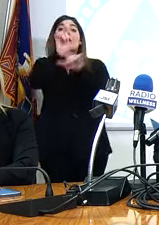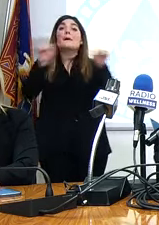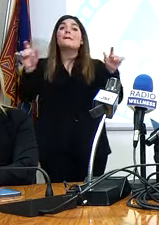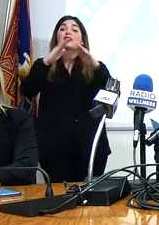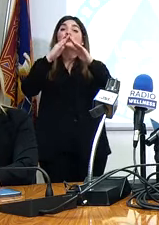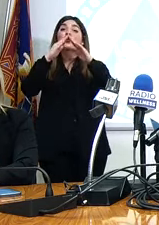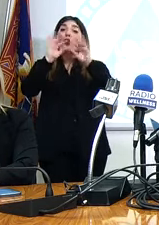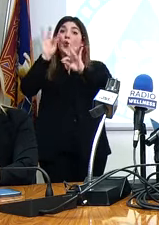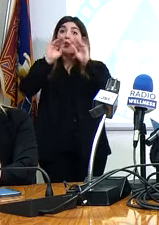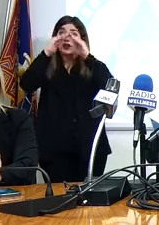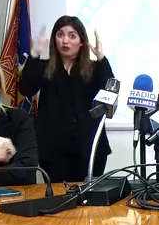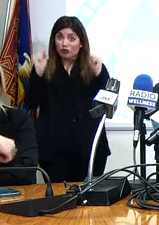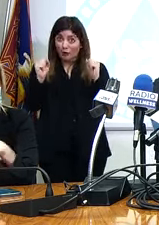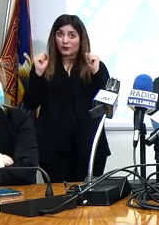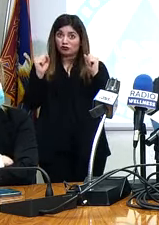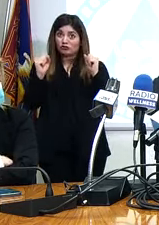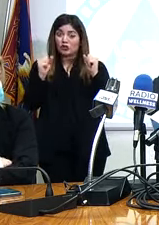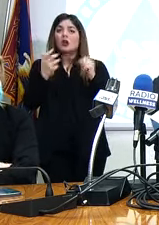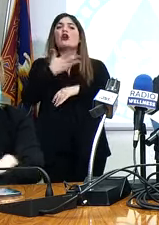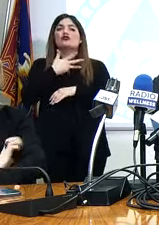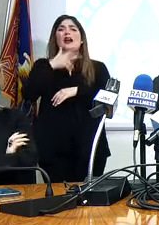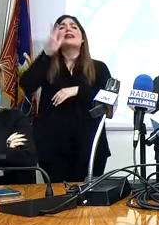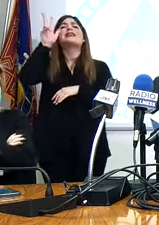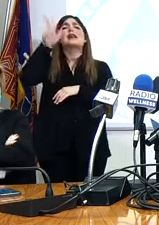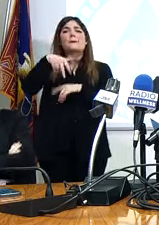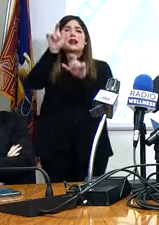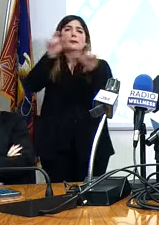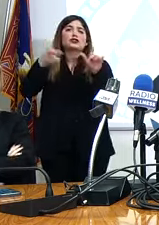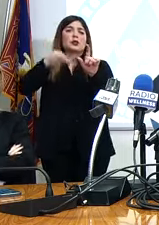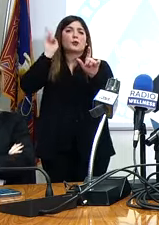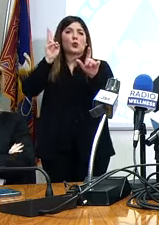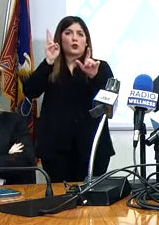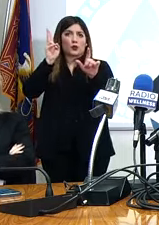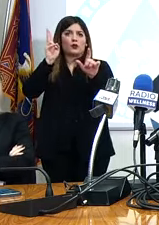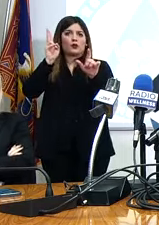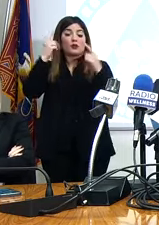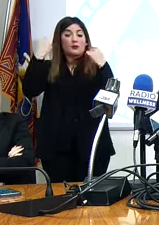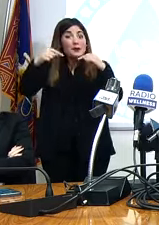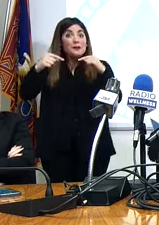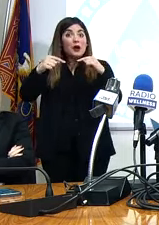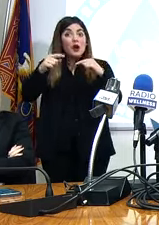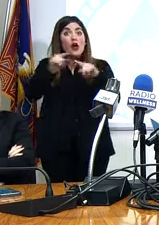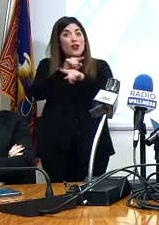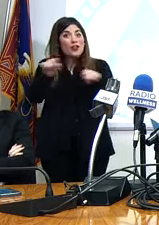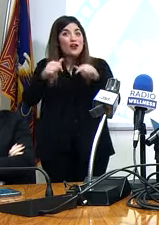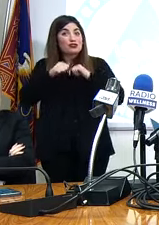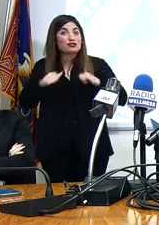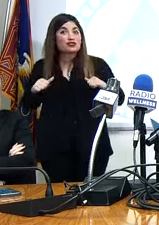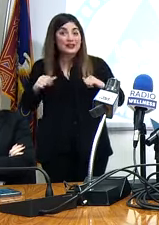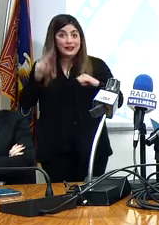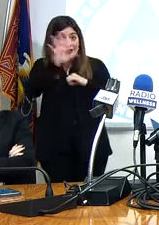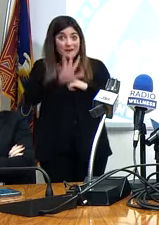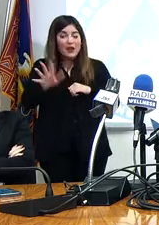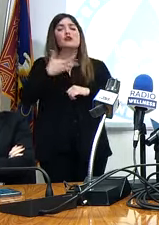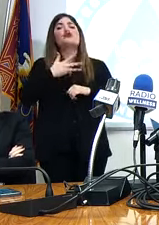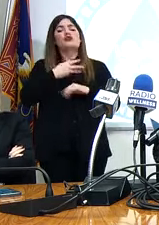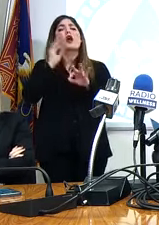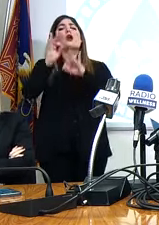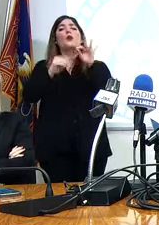persone, 3.000 cittadini del Veneto che hanno cure extra ospedaliere, vengono